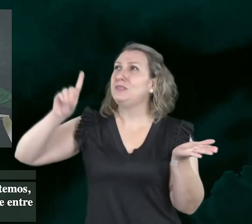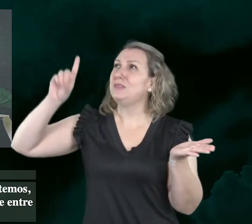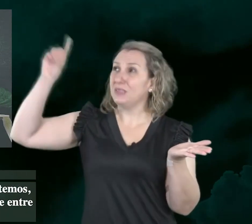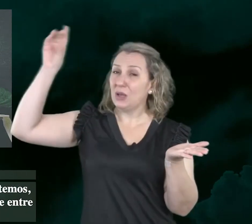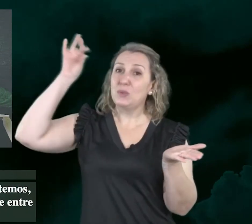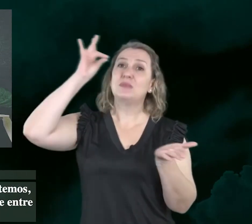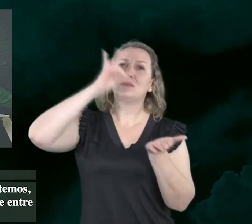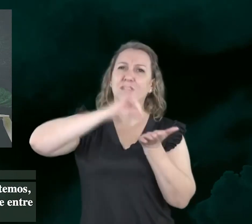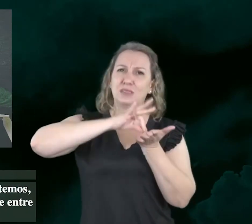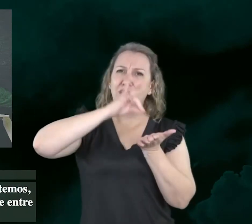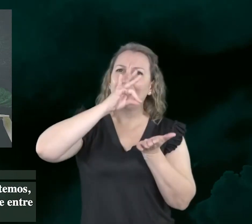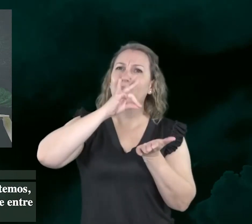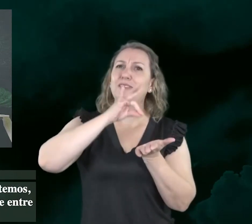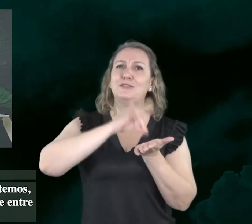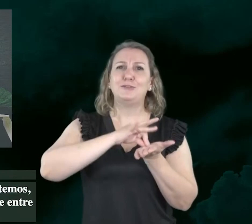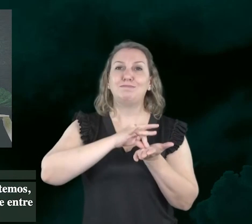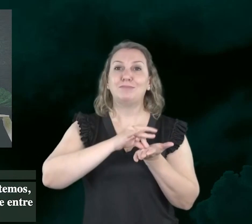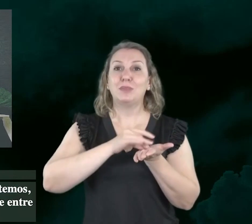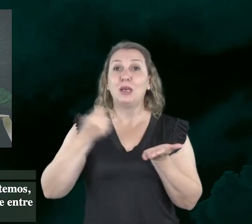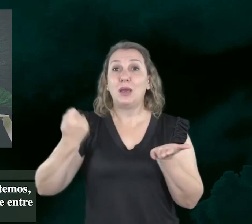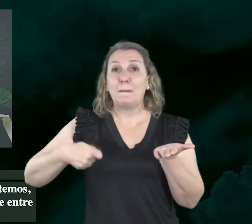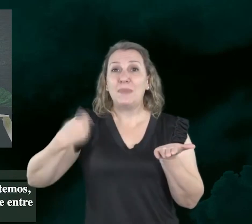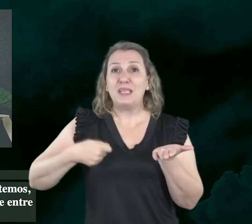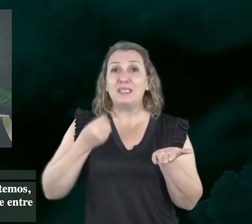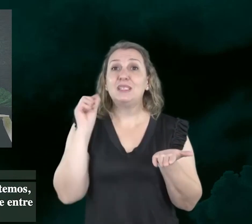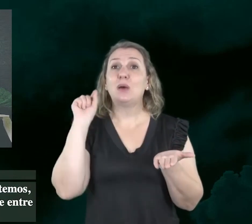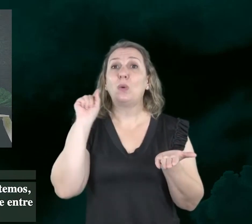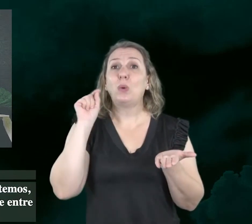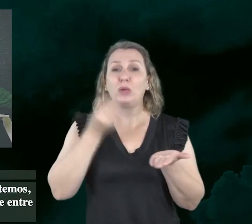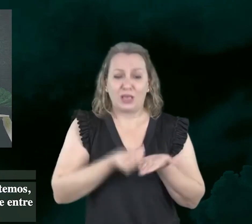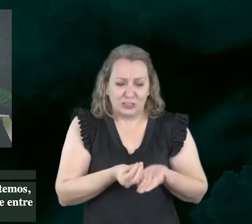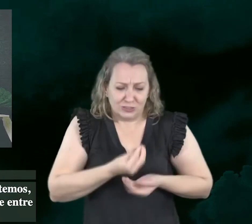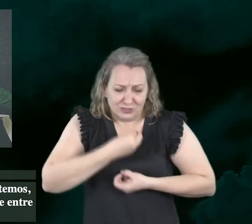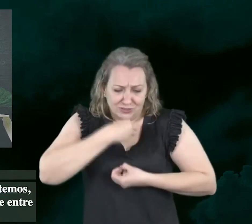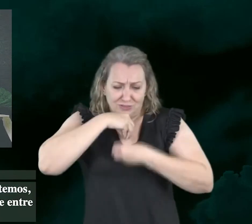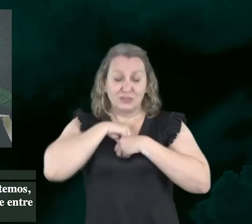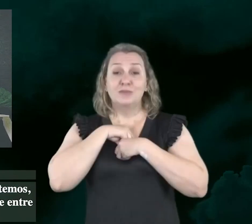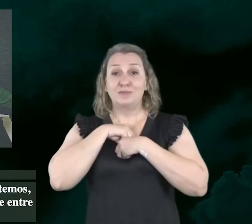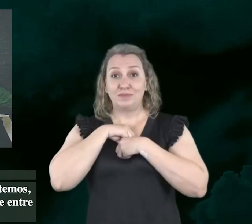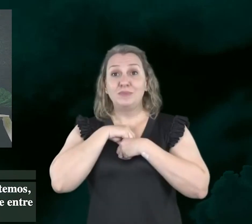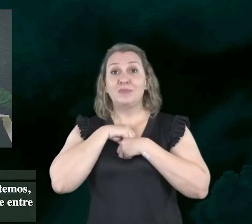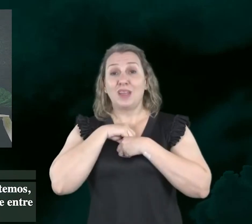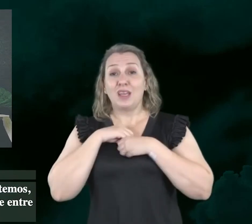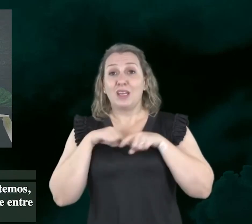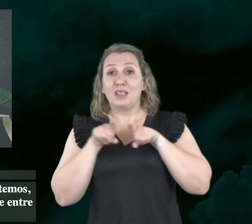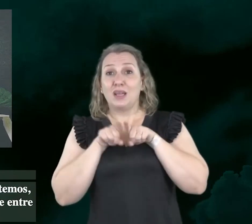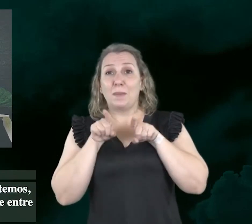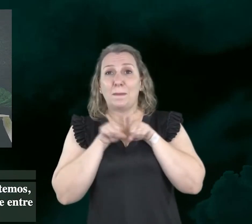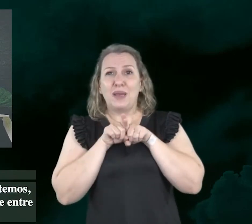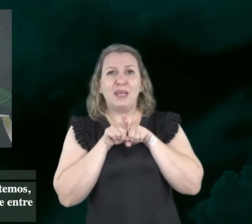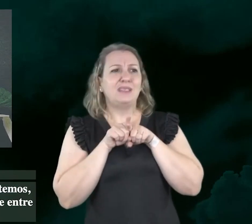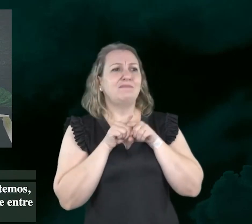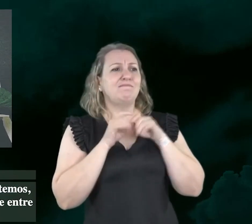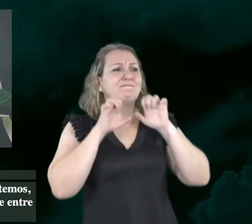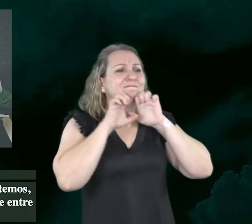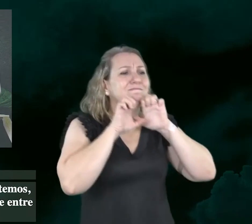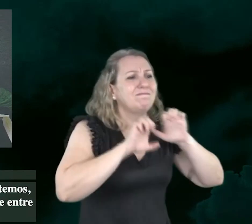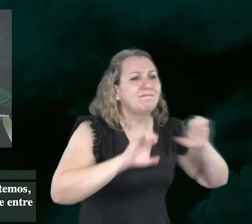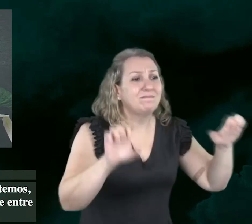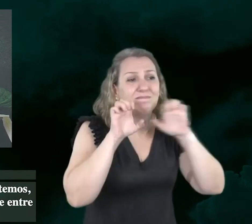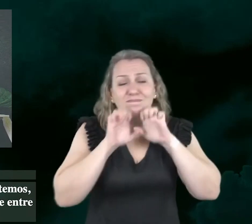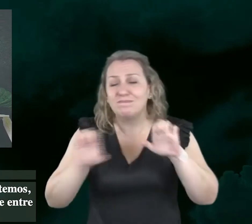é importante que o Evangelho que pregamos, nós estamos pregando a verdade, estamos pregando, levando